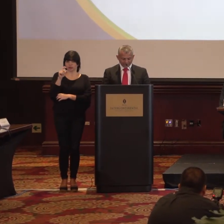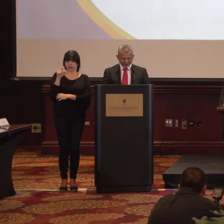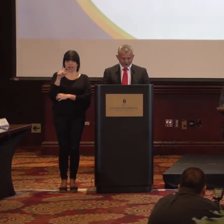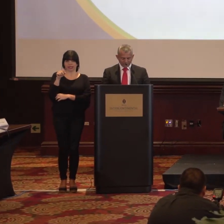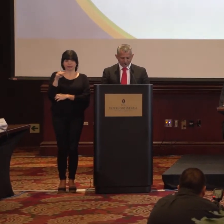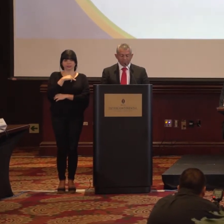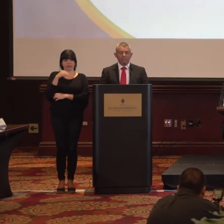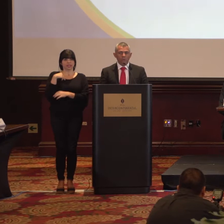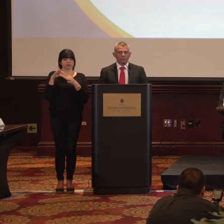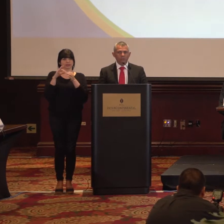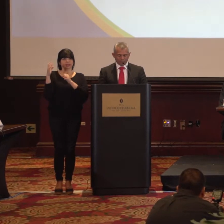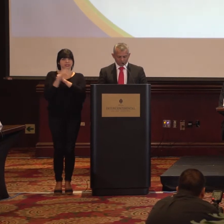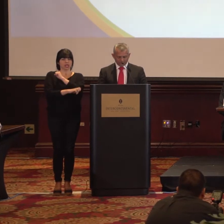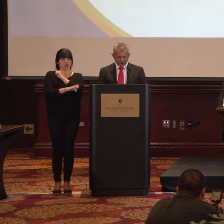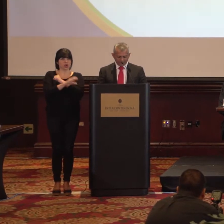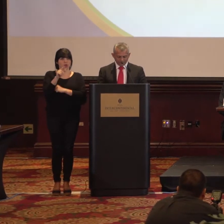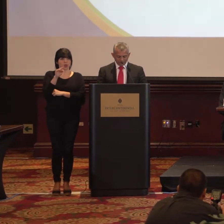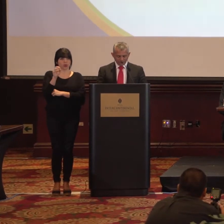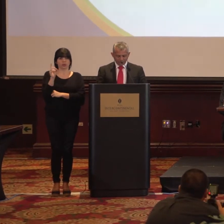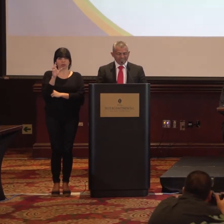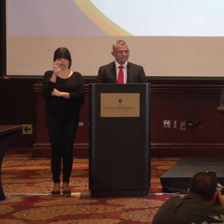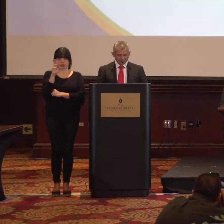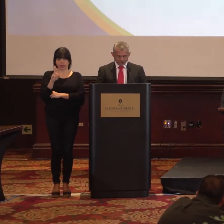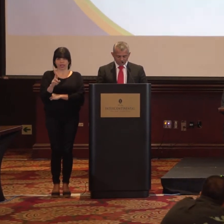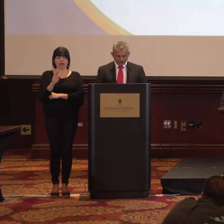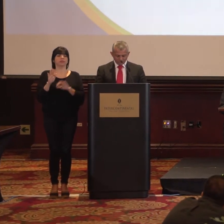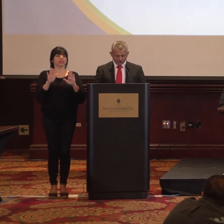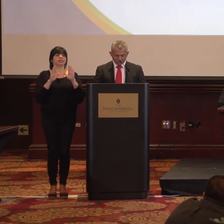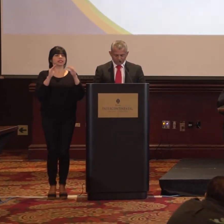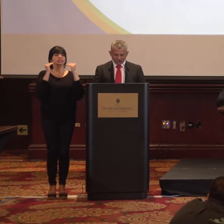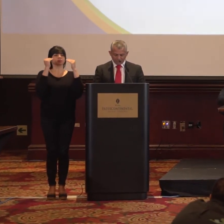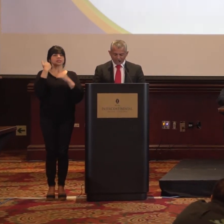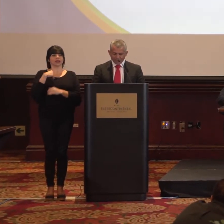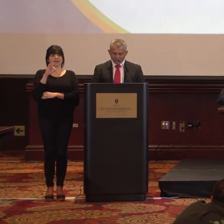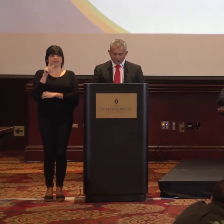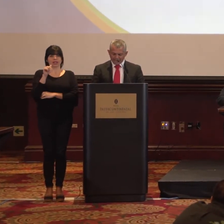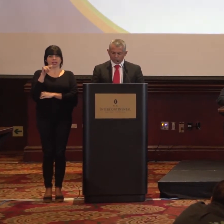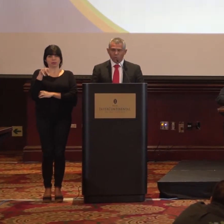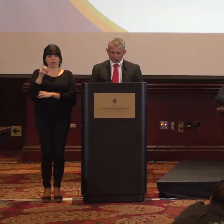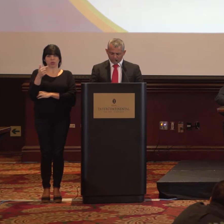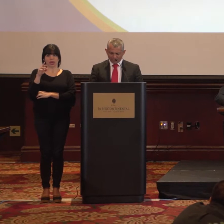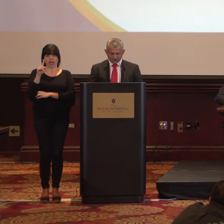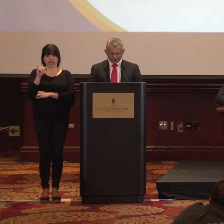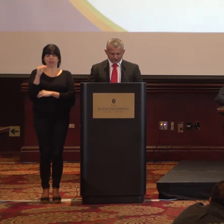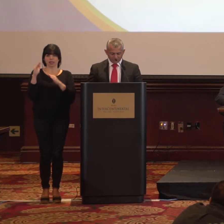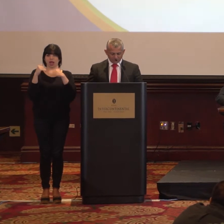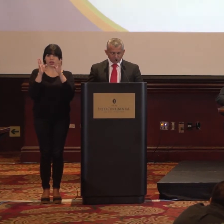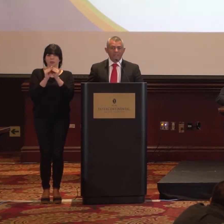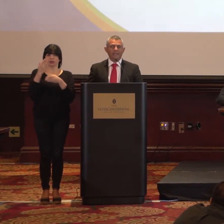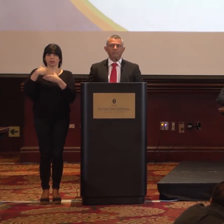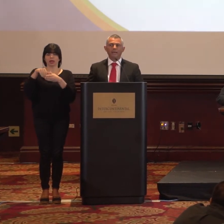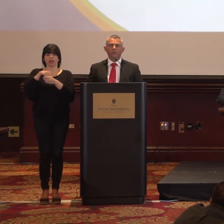relaciones exteriores y culto de Costa Rica excelentísimo señor filipo grandi alto comisionado de las